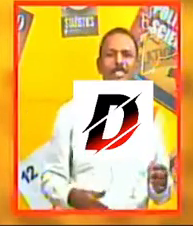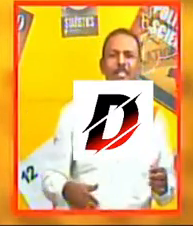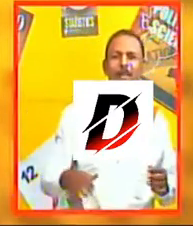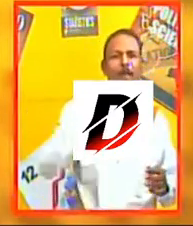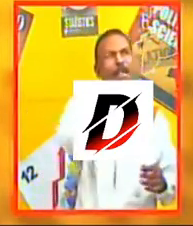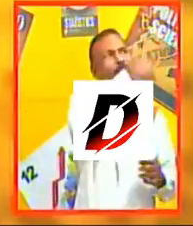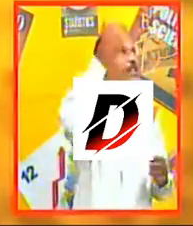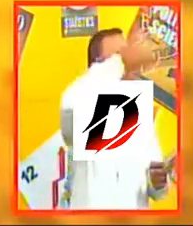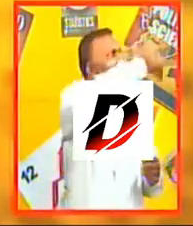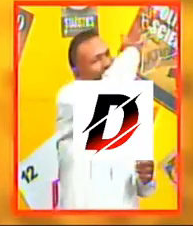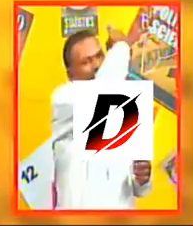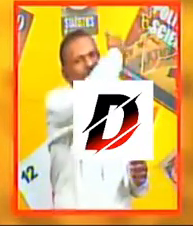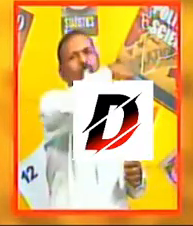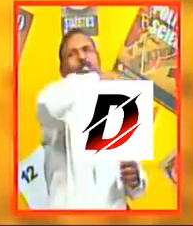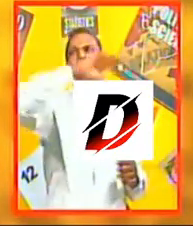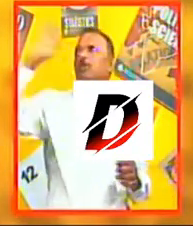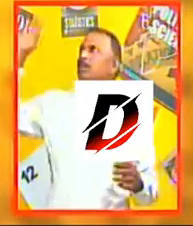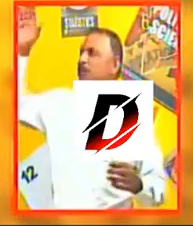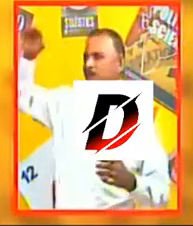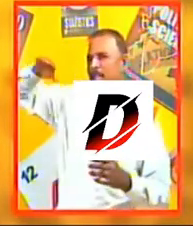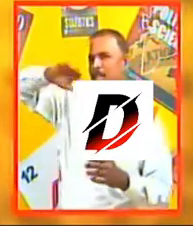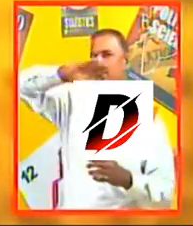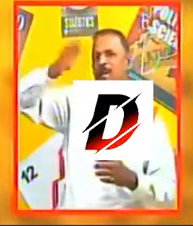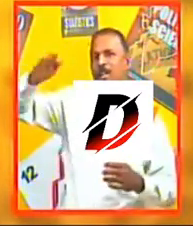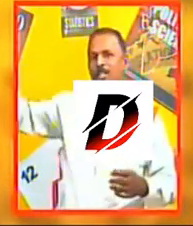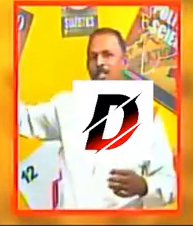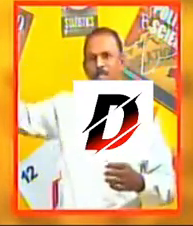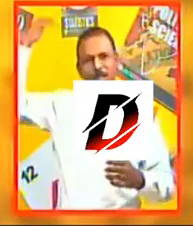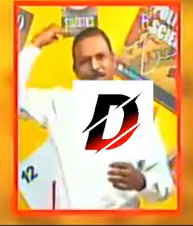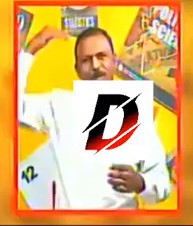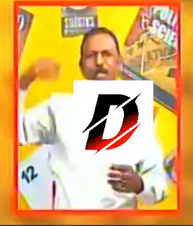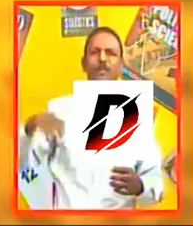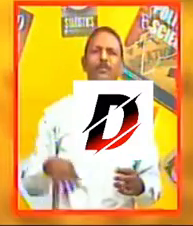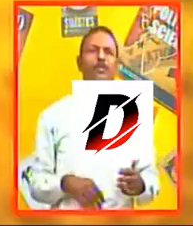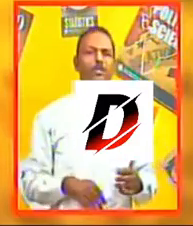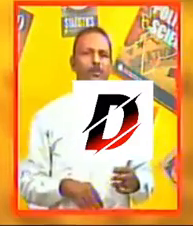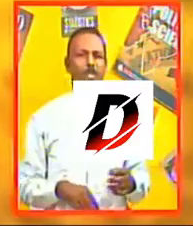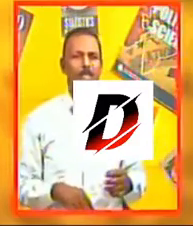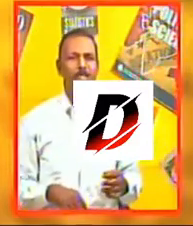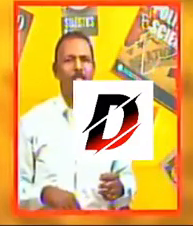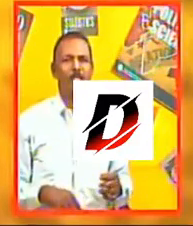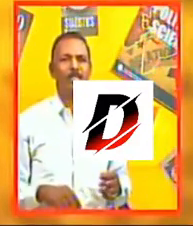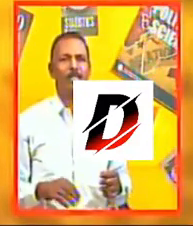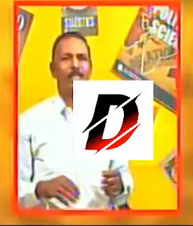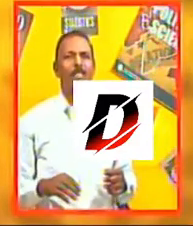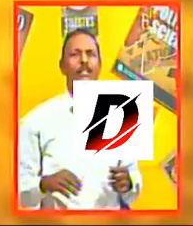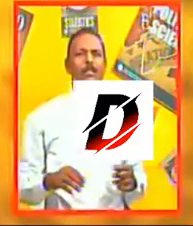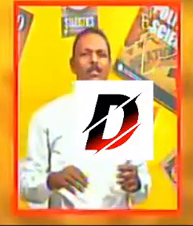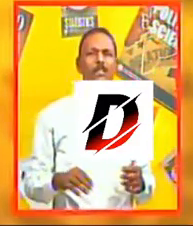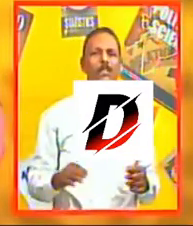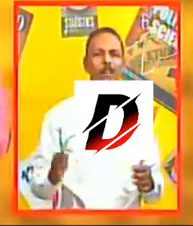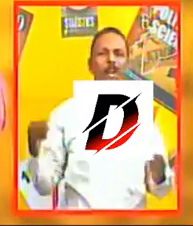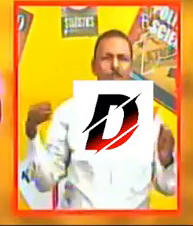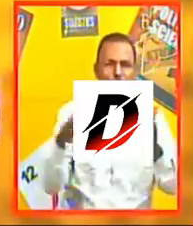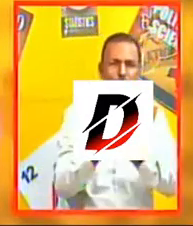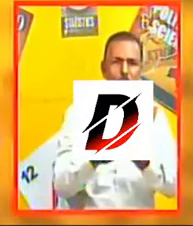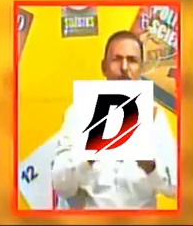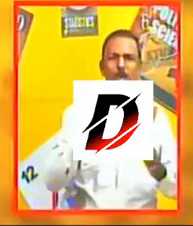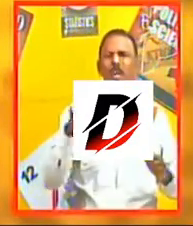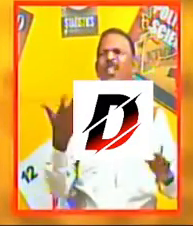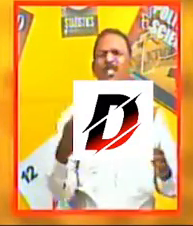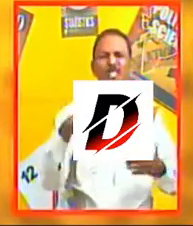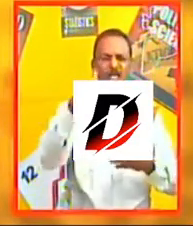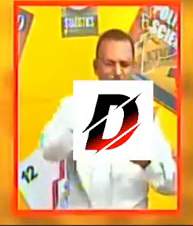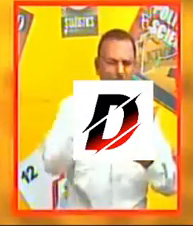குட். அதே தாங்க, மேற்கு தொடர்ச்சி மலை தாங்க. அந்த மேற்கு தொடர்ச்சி மலை தான் காற்று மோதுகின்ற பக்கம், அது மலை சரிவு பகுதி, காற்று